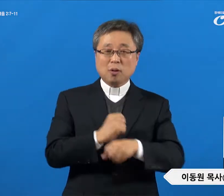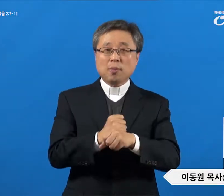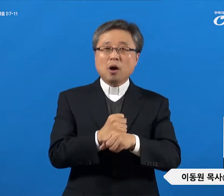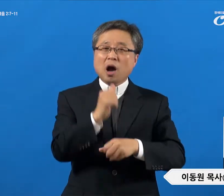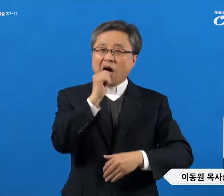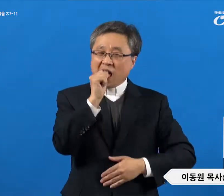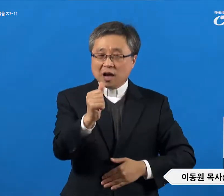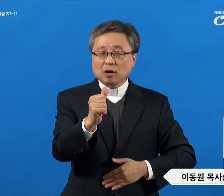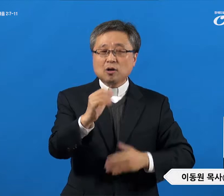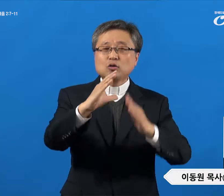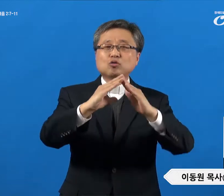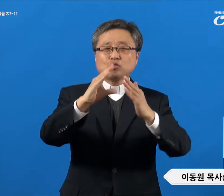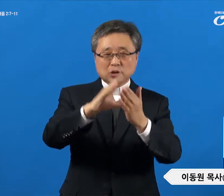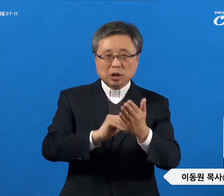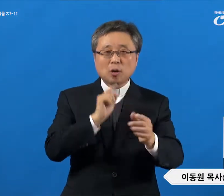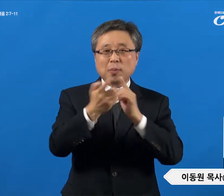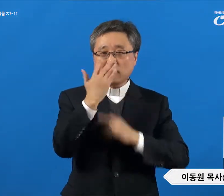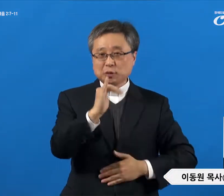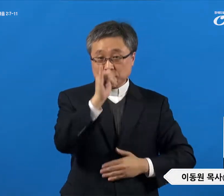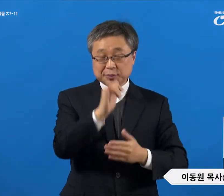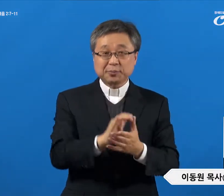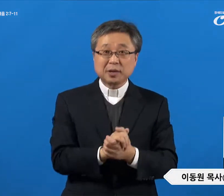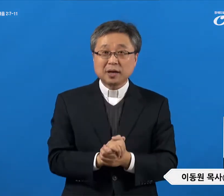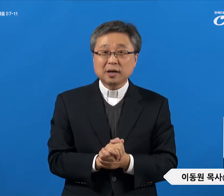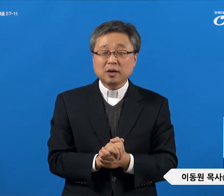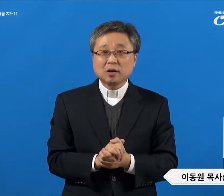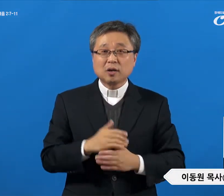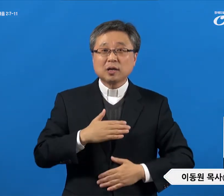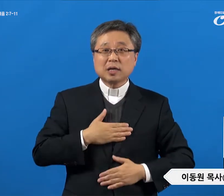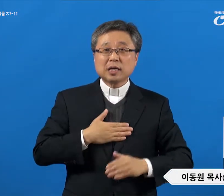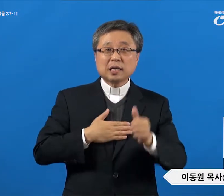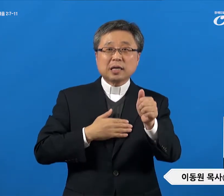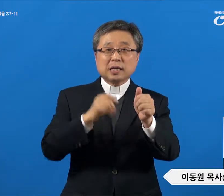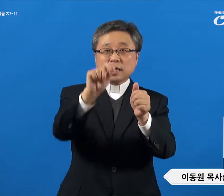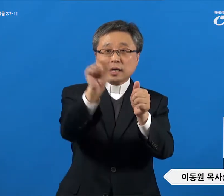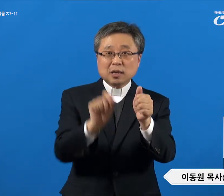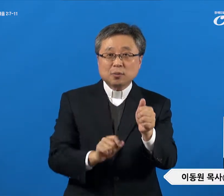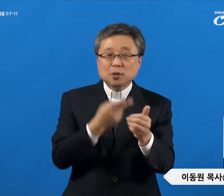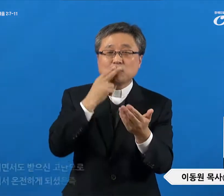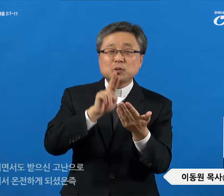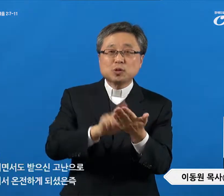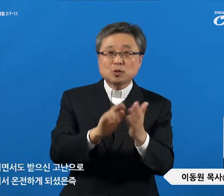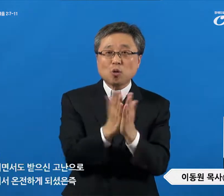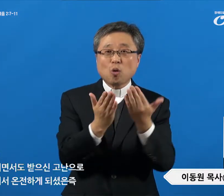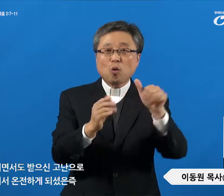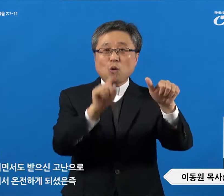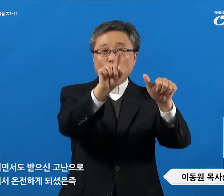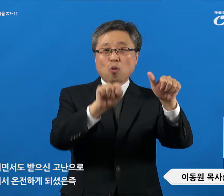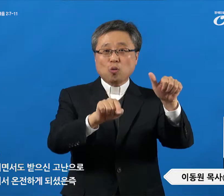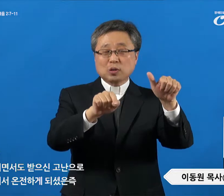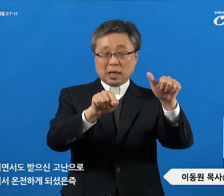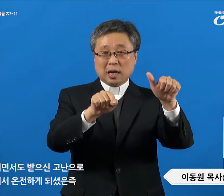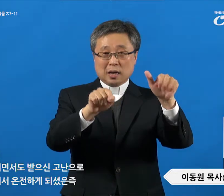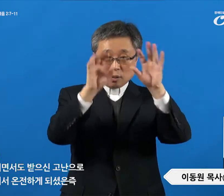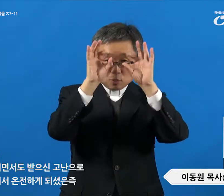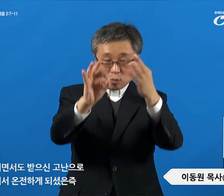절대적인 숙제라고 할 수가 있습니다. 히브리서 5장 8절과 9절의 말씀을 같이 한번 읽어보실까요? 다 같이